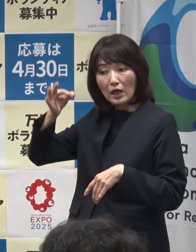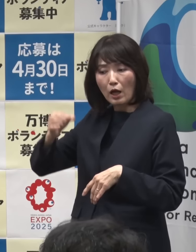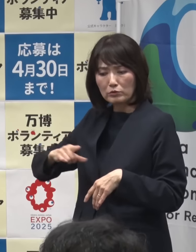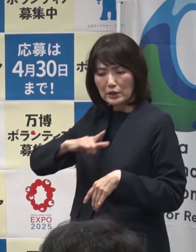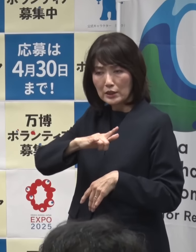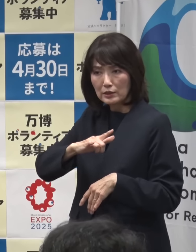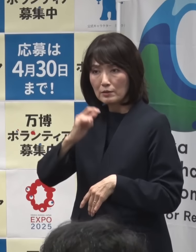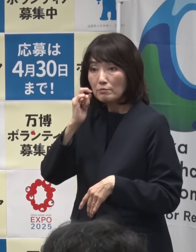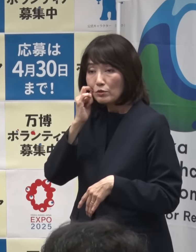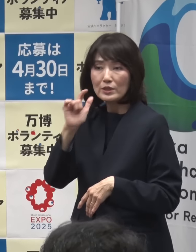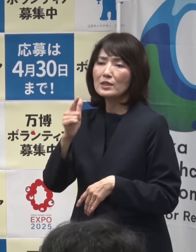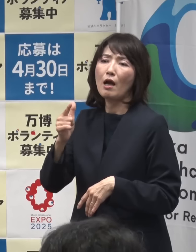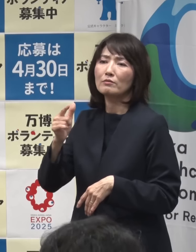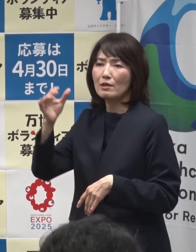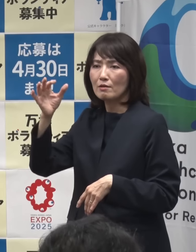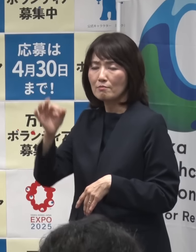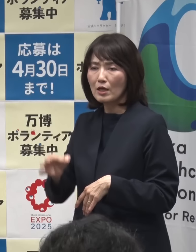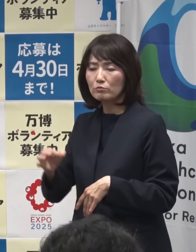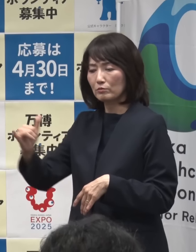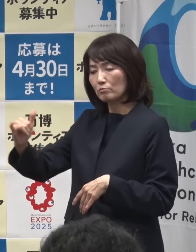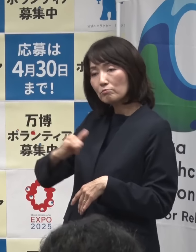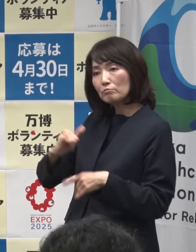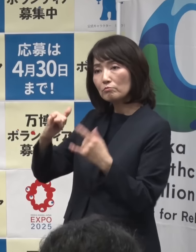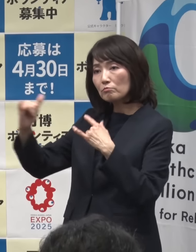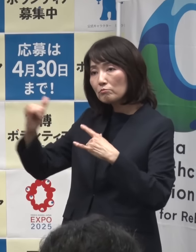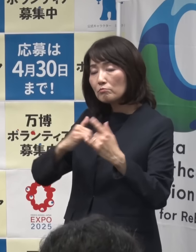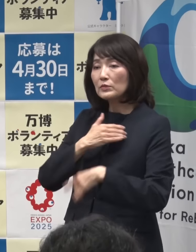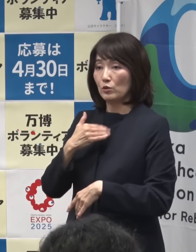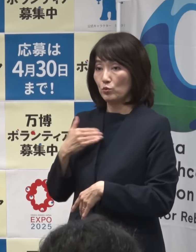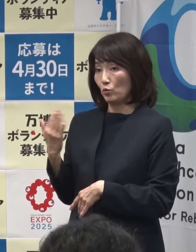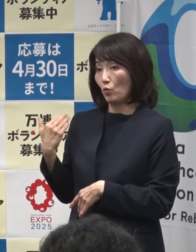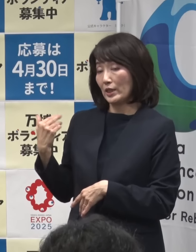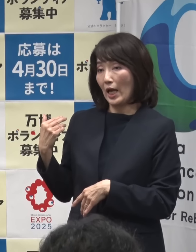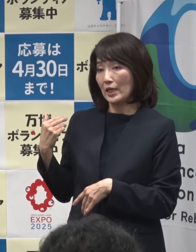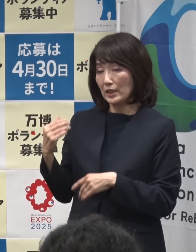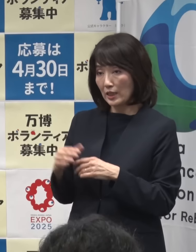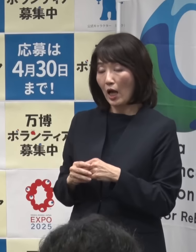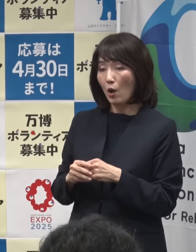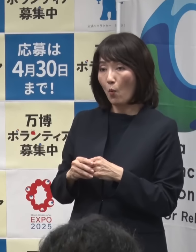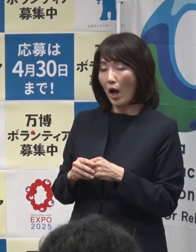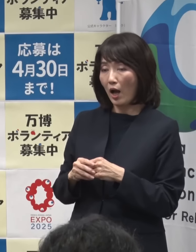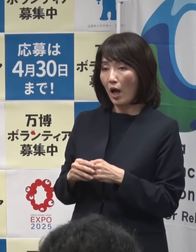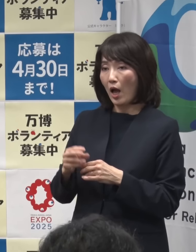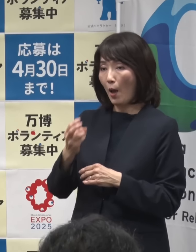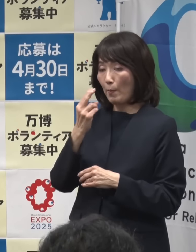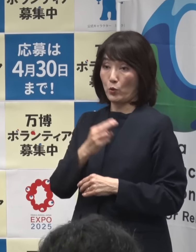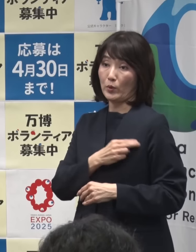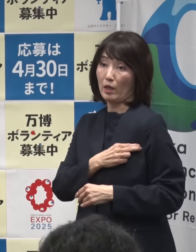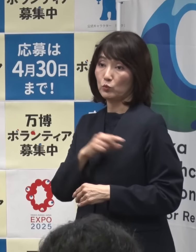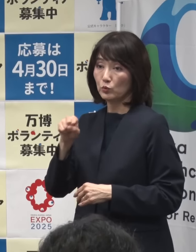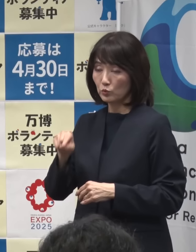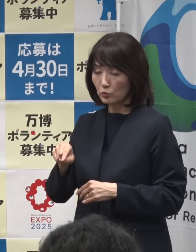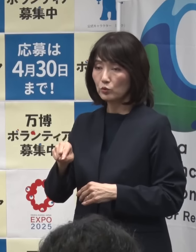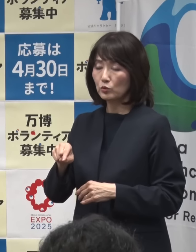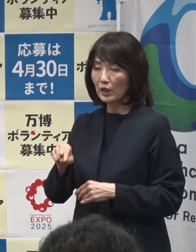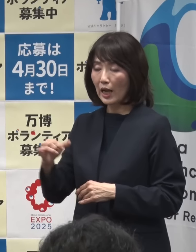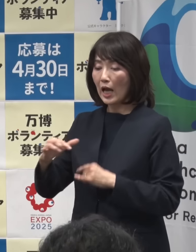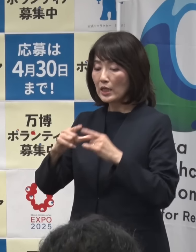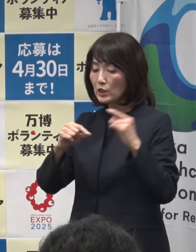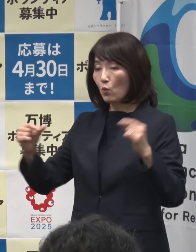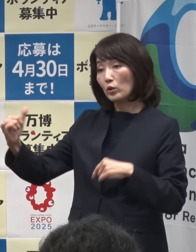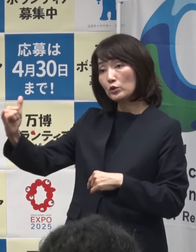ているという状況です。この間ベトナムの関係者の人と話したら、もう今はベトナムから日